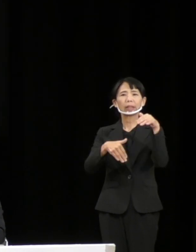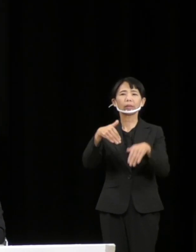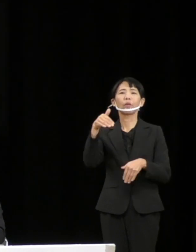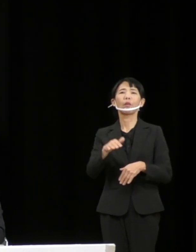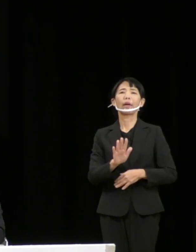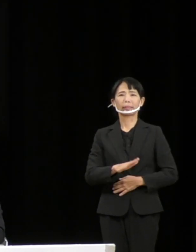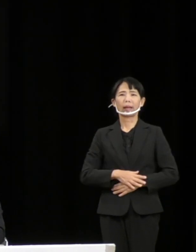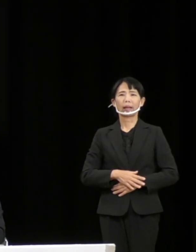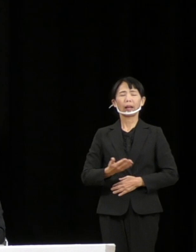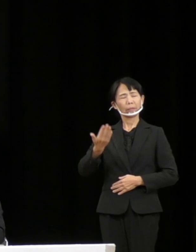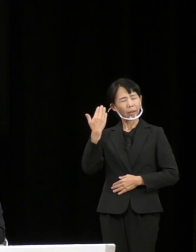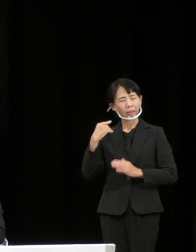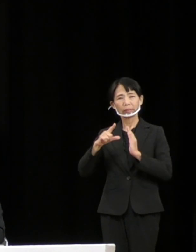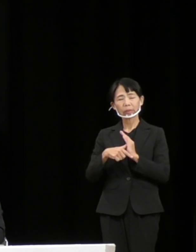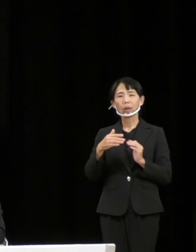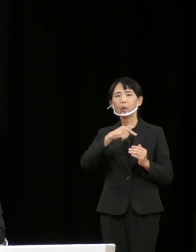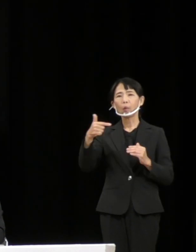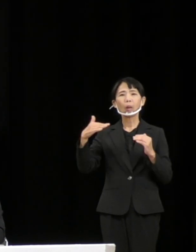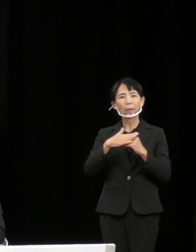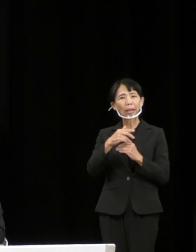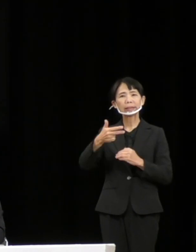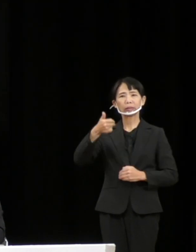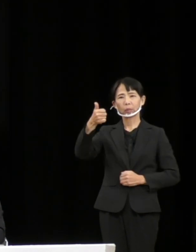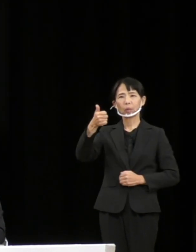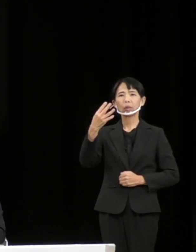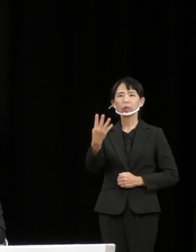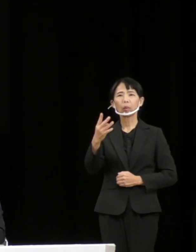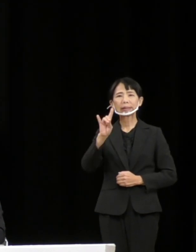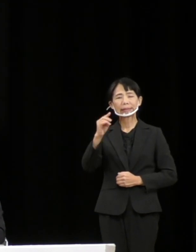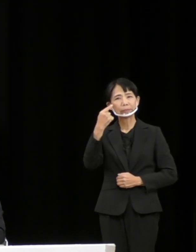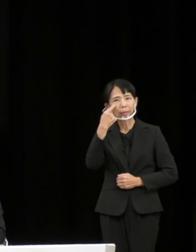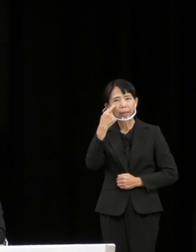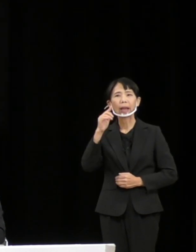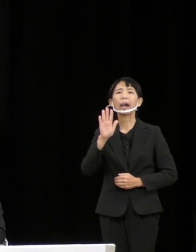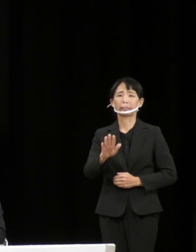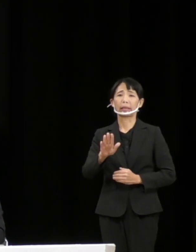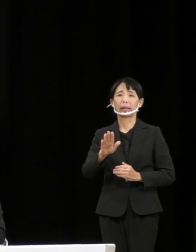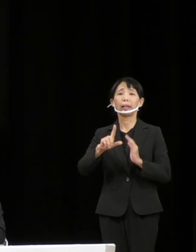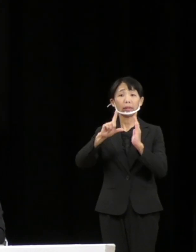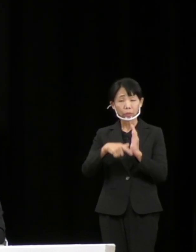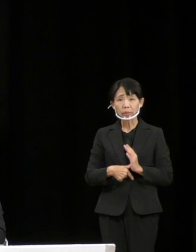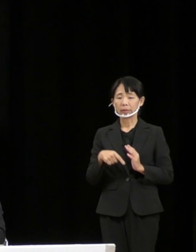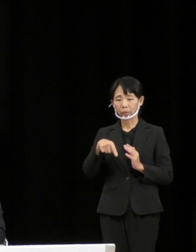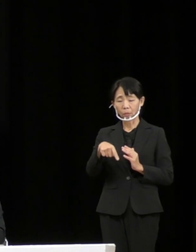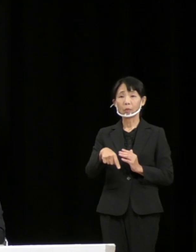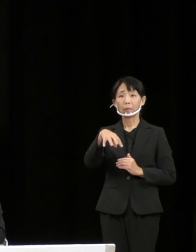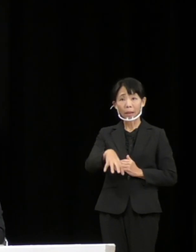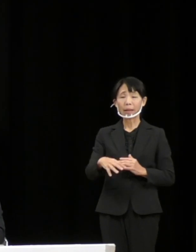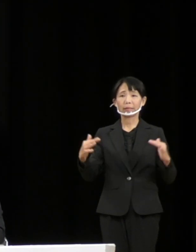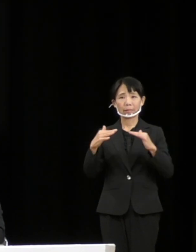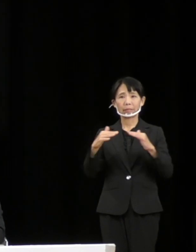当時の大浜長照主張が4記念を目指す市長選挙で今日のような公開討論会をせ財布たことを